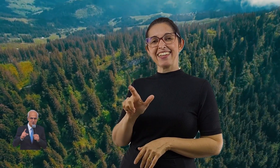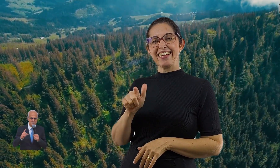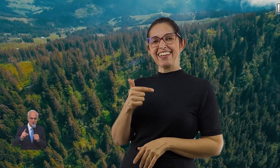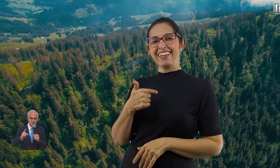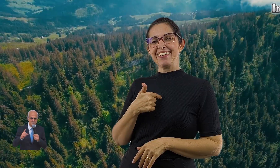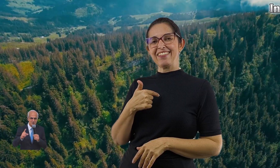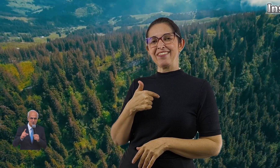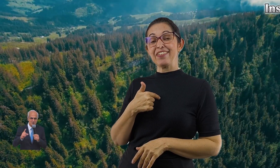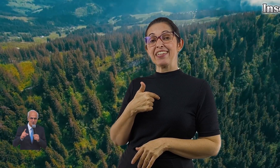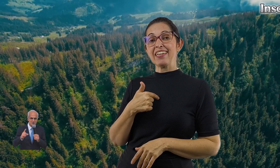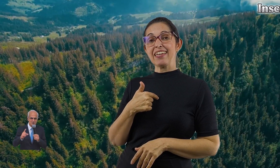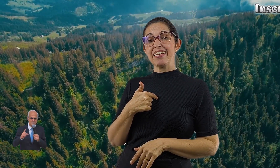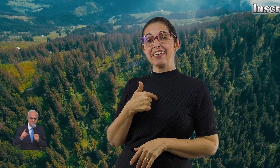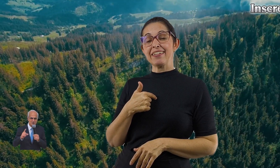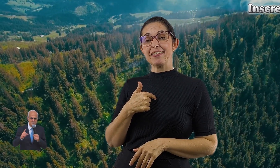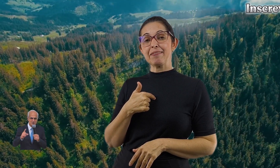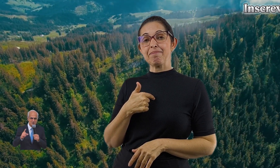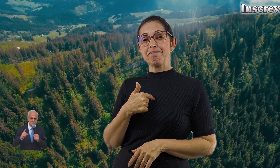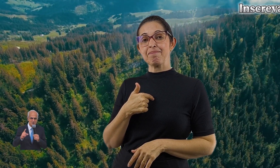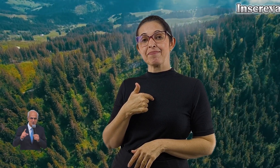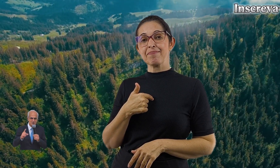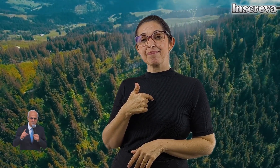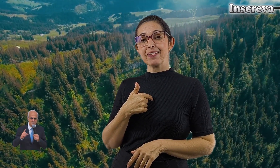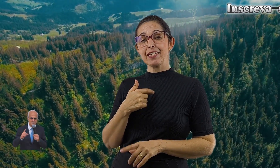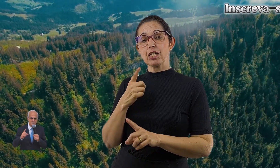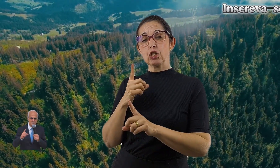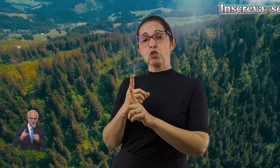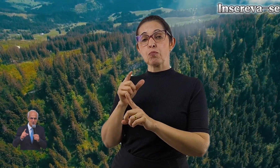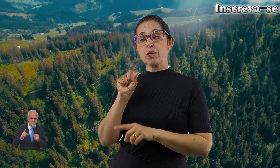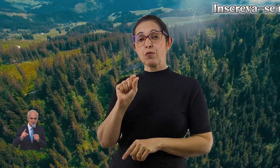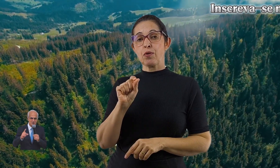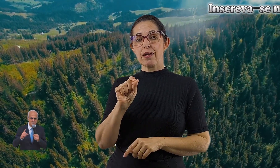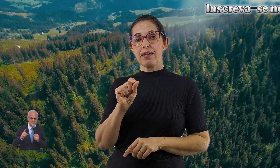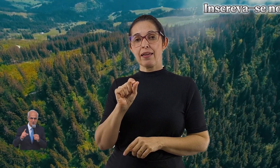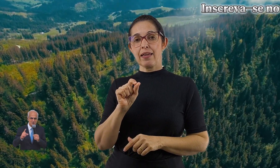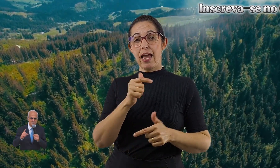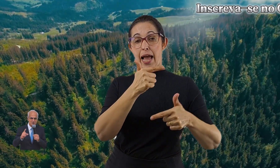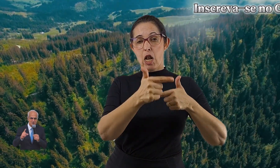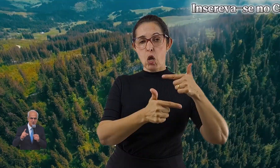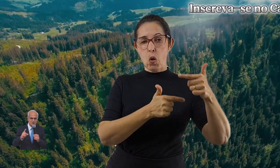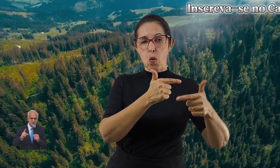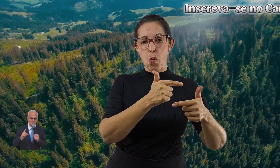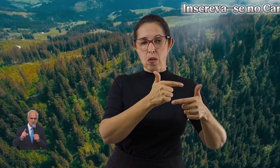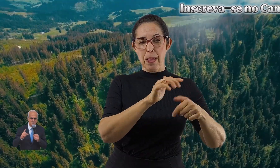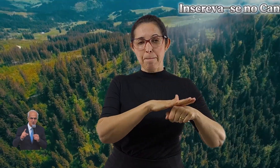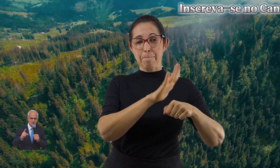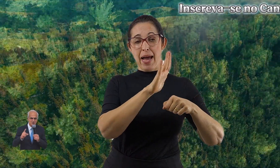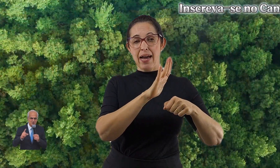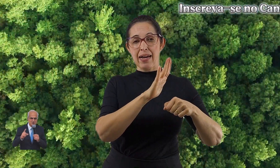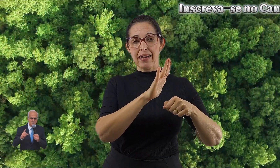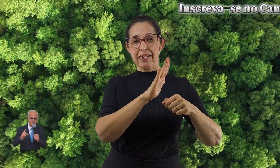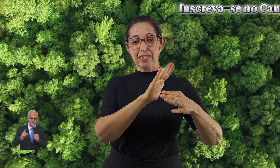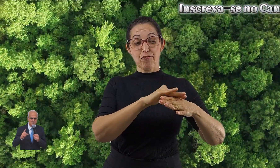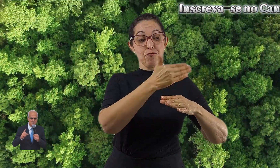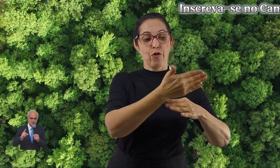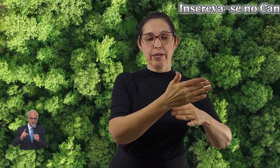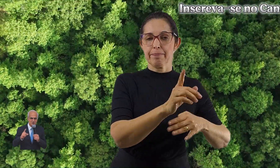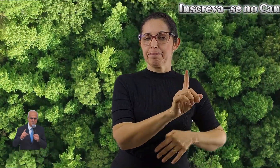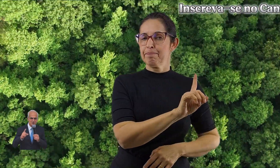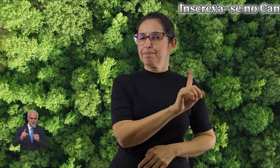grande luta do homem não são as lutas externas. A grande luta do